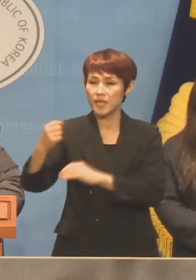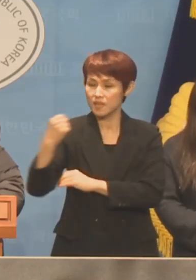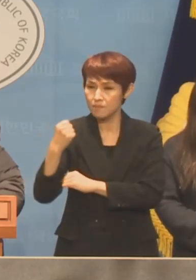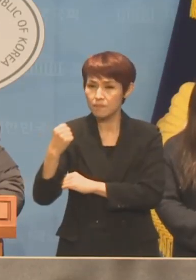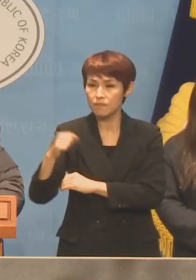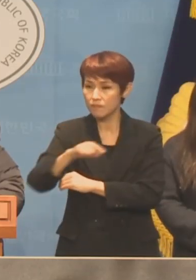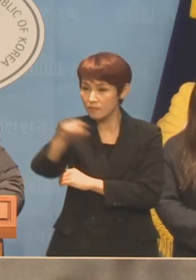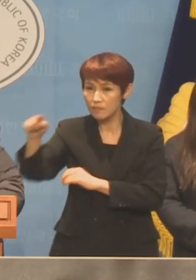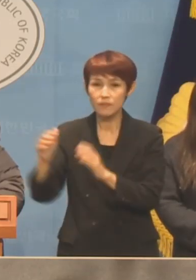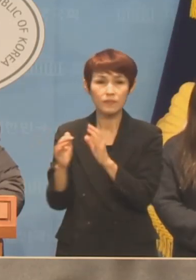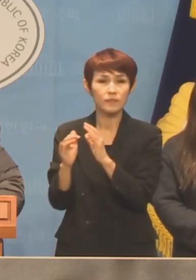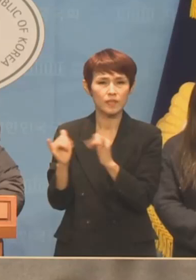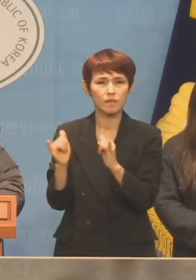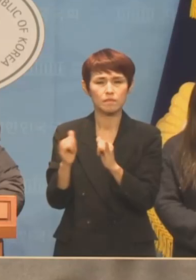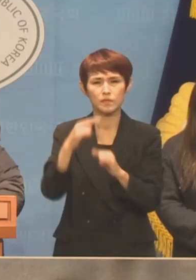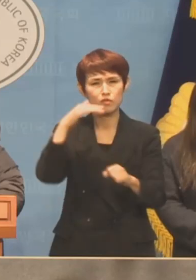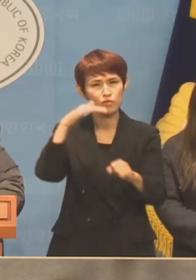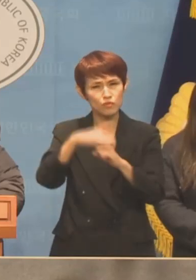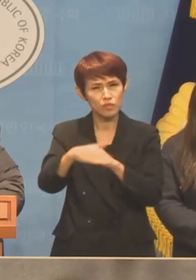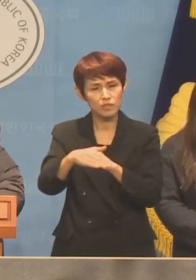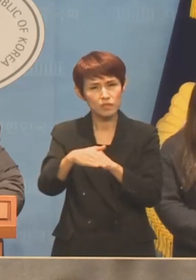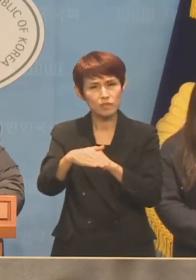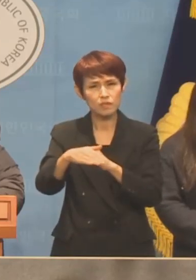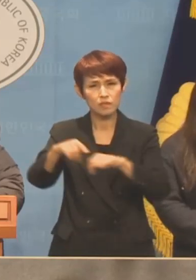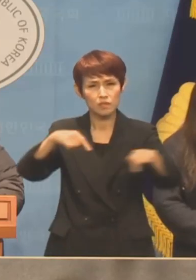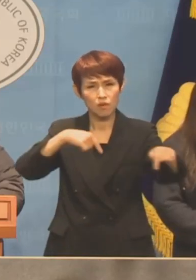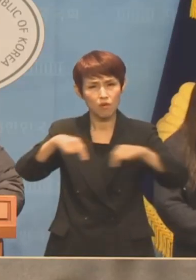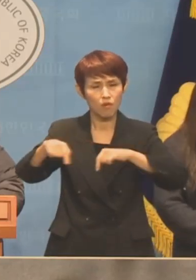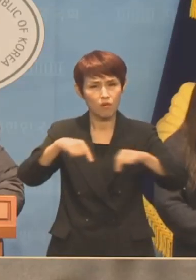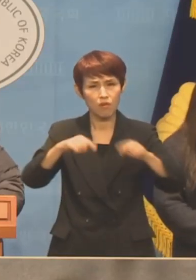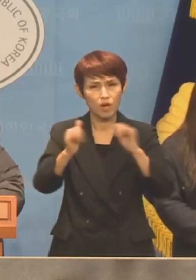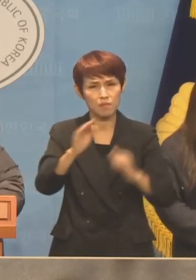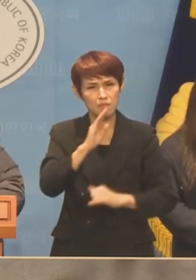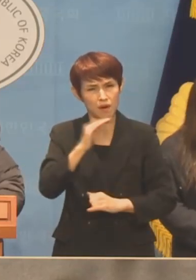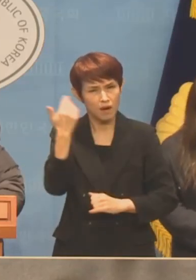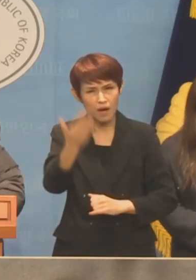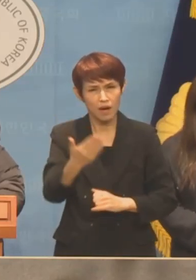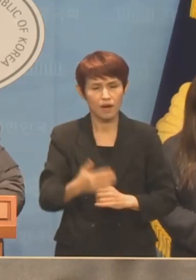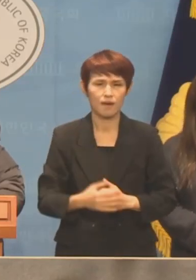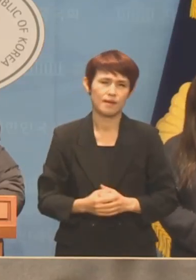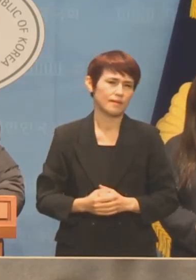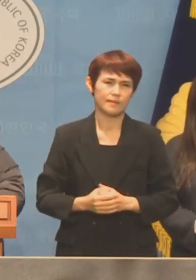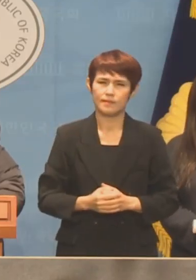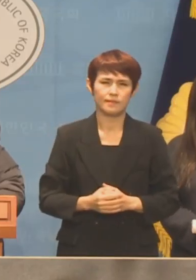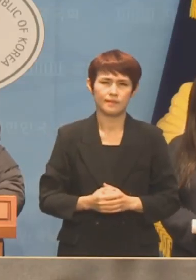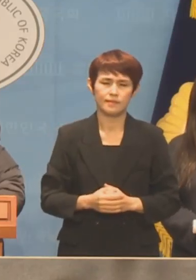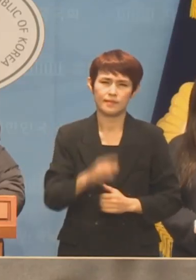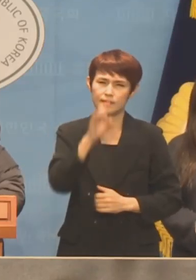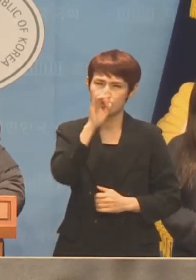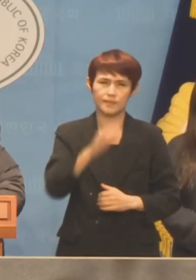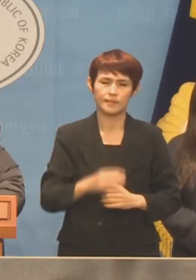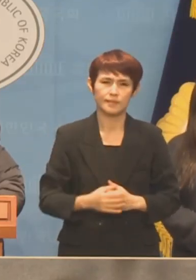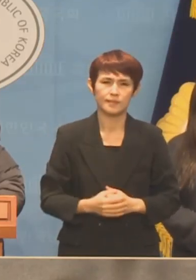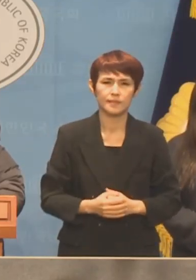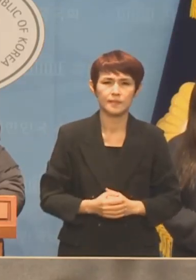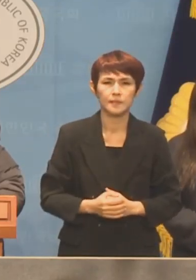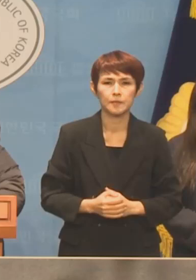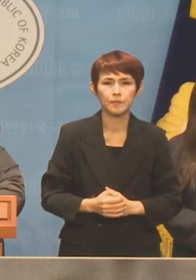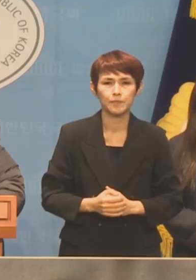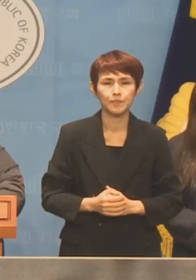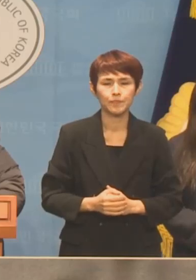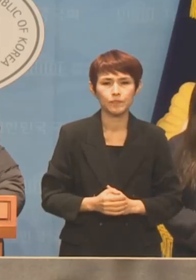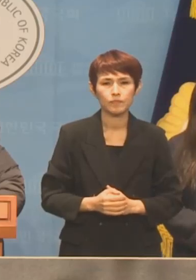지도부가 과연 민주주의 한편에서 정당할 수 있는 단체이자 사람들인지 의문을 가질 수가